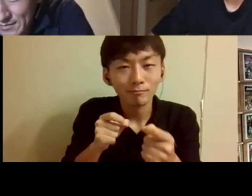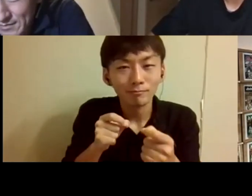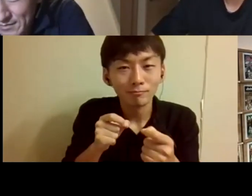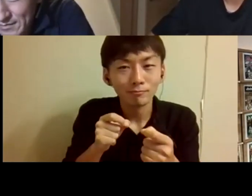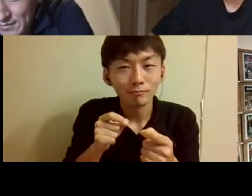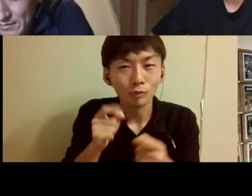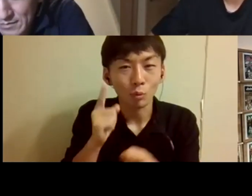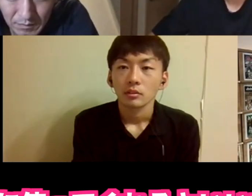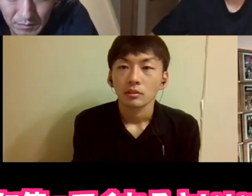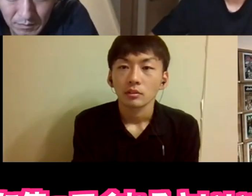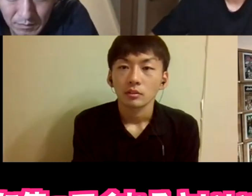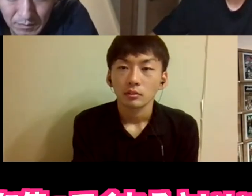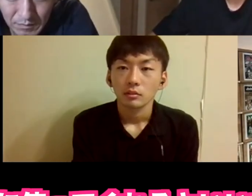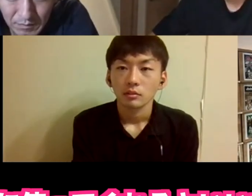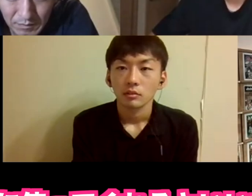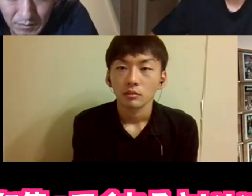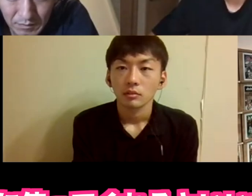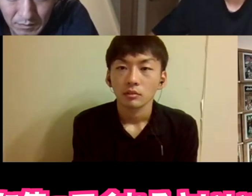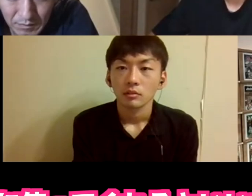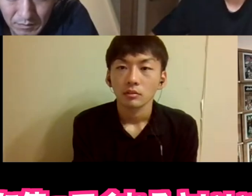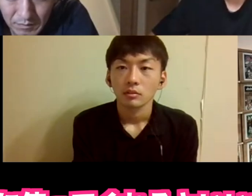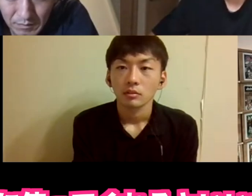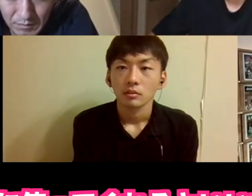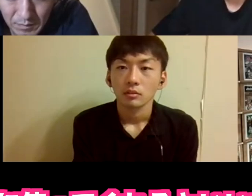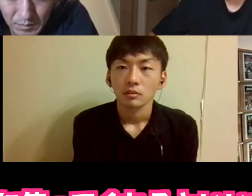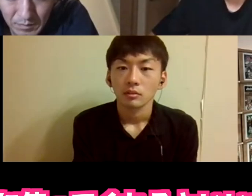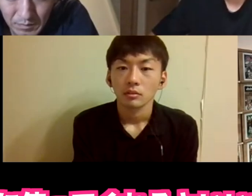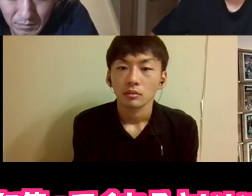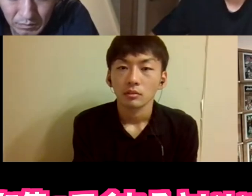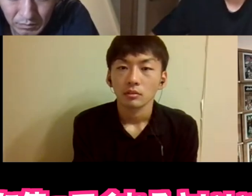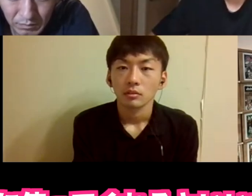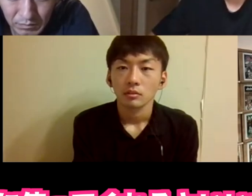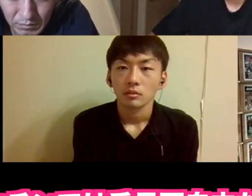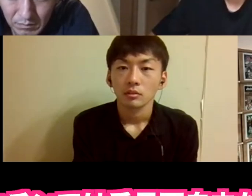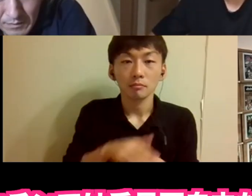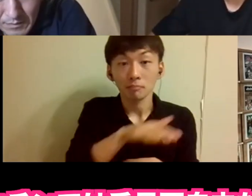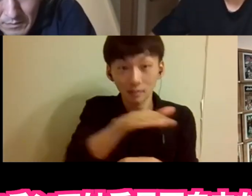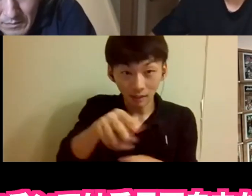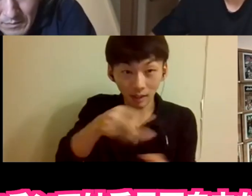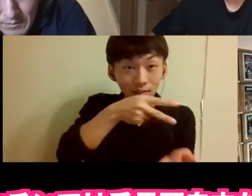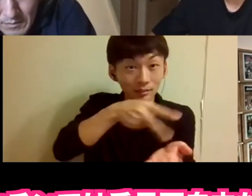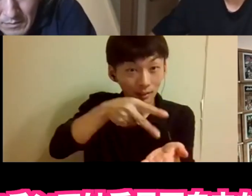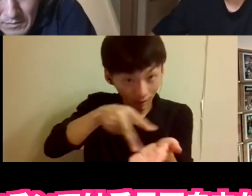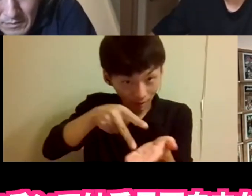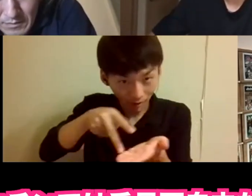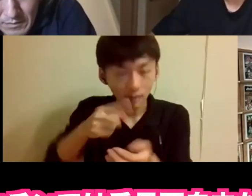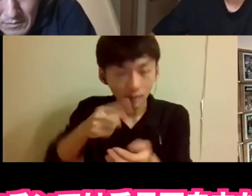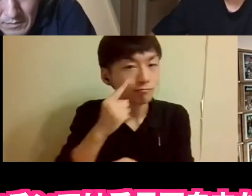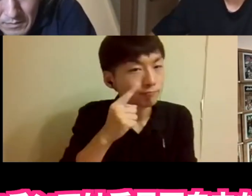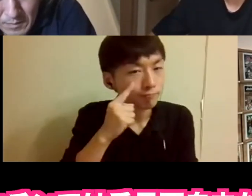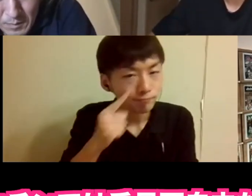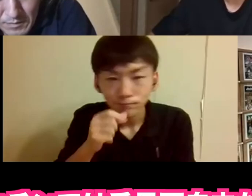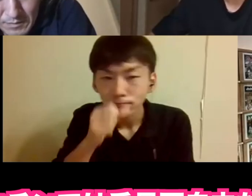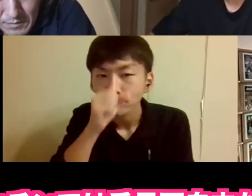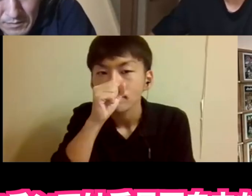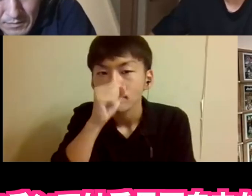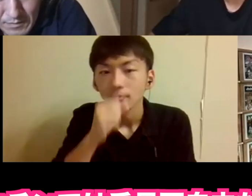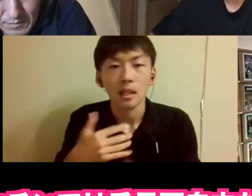アラウンドビューに誓ってくれるといいなあっていう考え方ですね並にアルゼンチンで結構ってあ